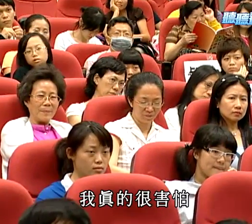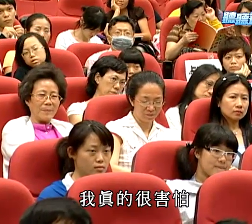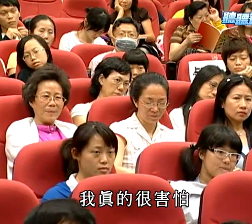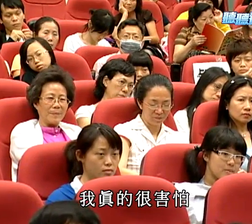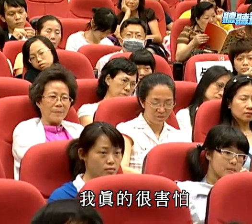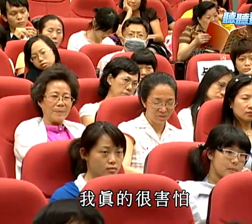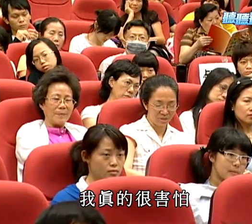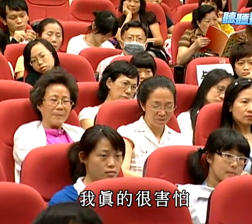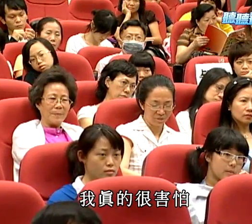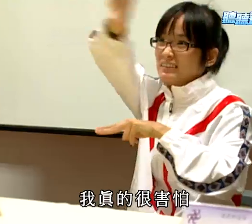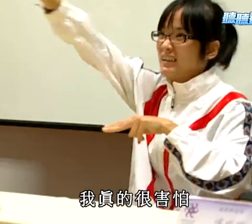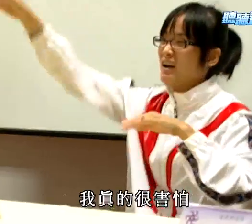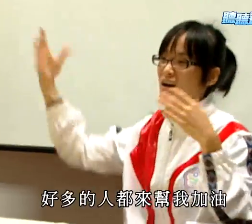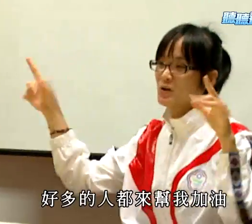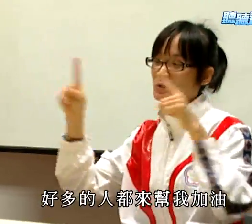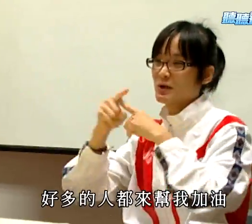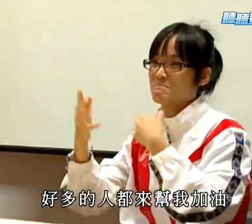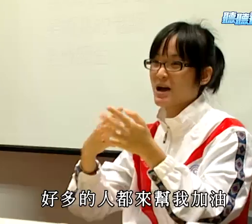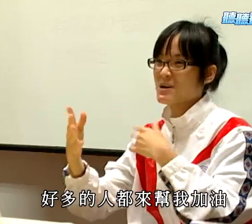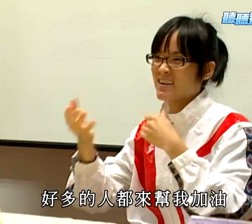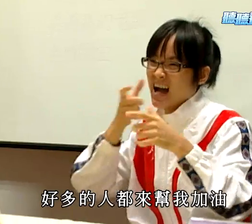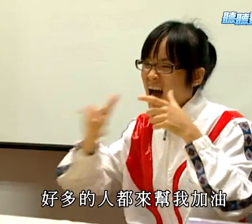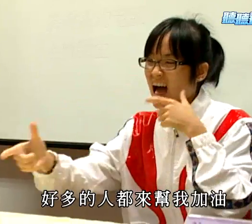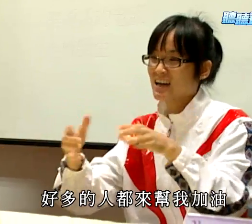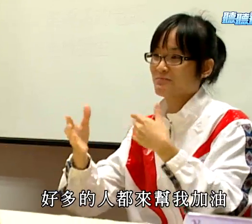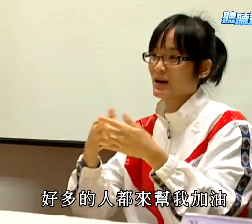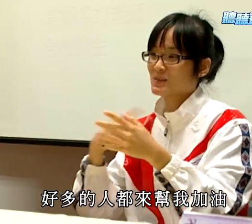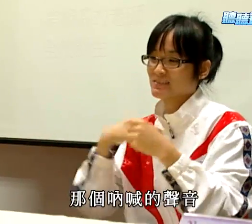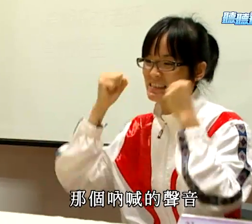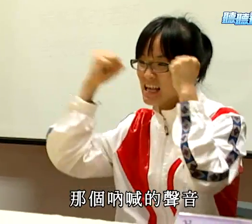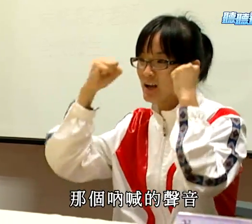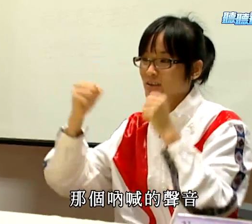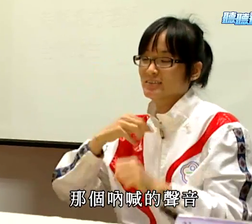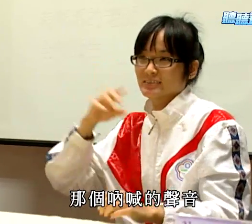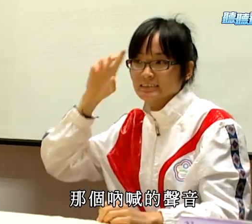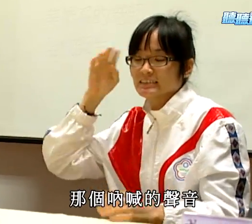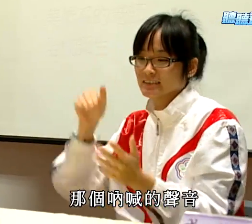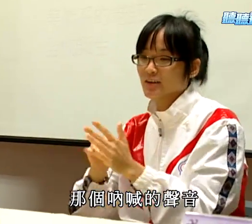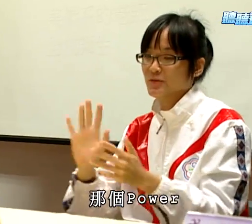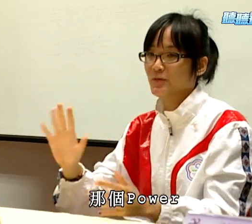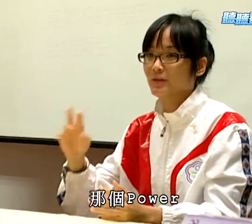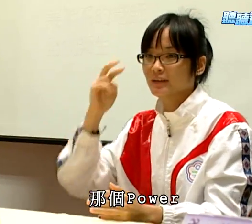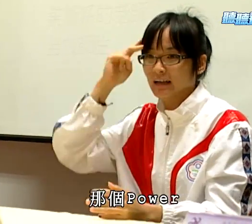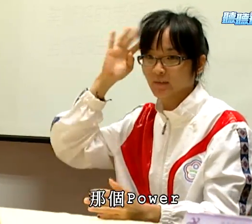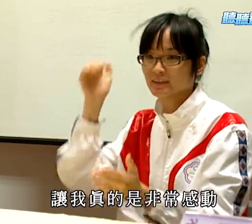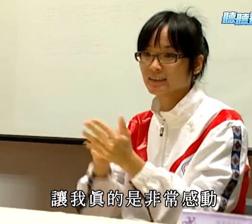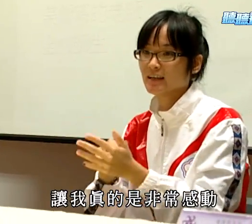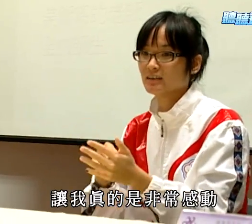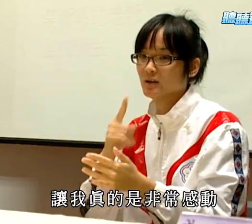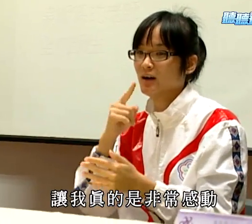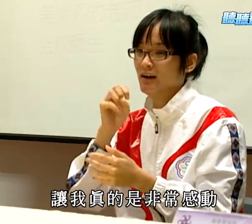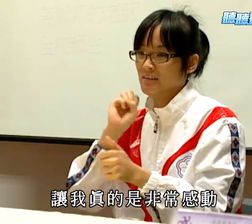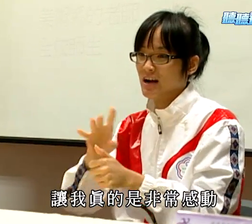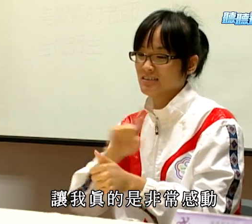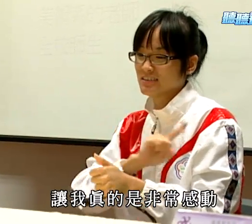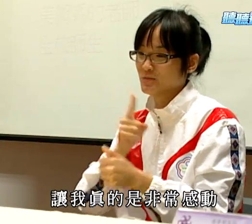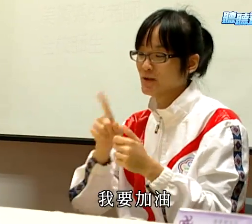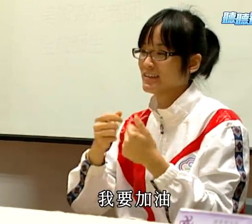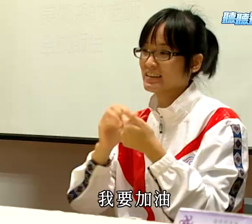害怕。我好多的人都来帮我加油，那个呐喊的声音，那个 power 让我真的是非常感动。我要加油，我